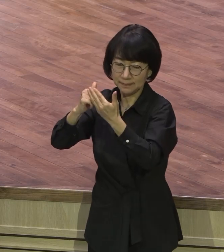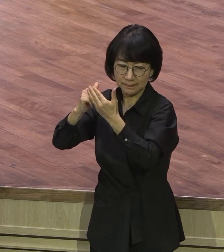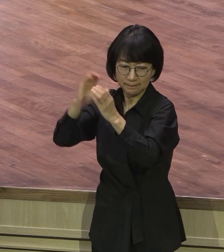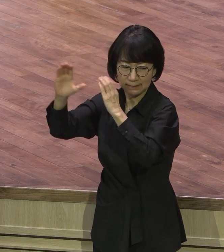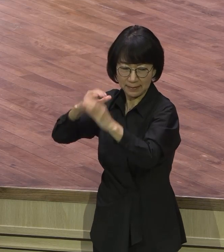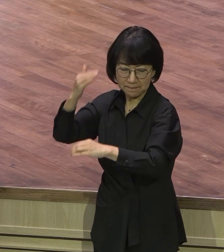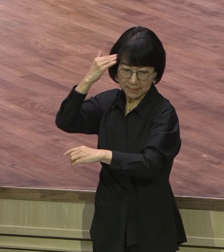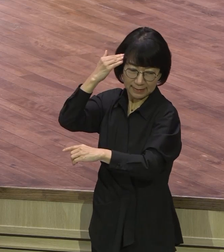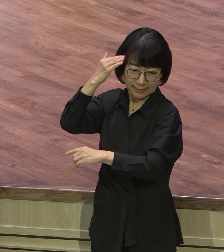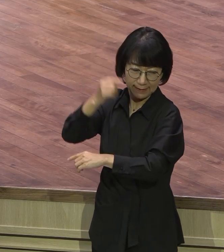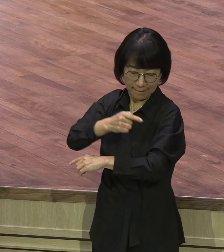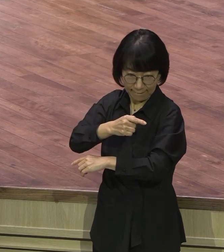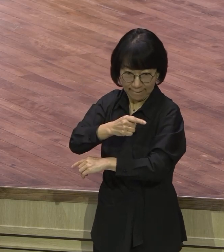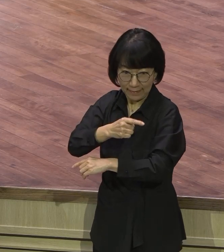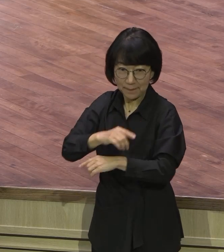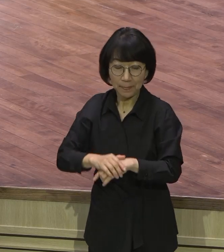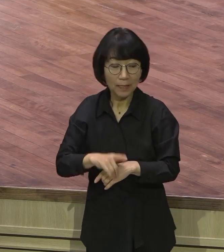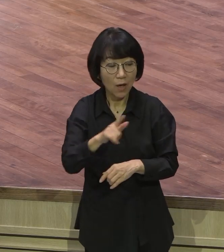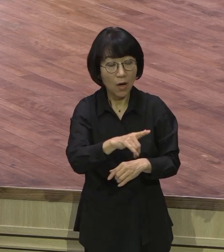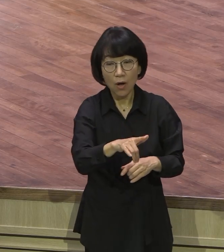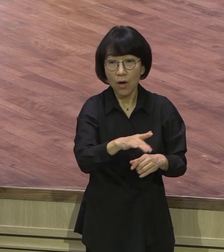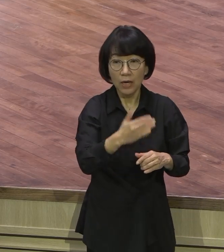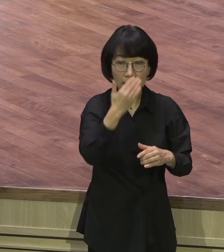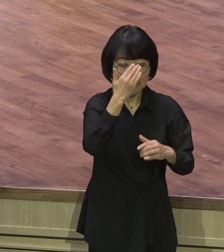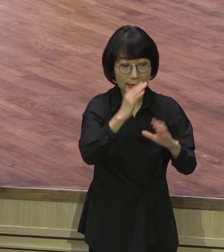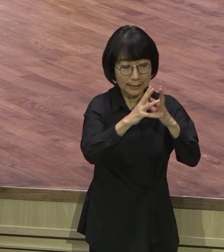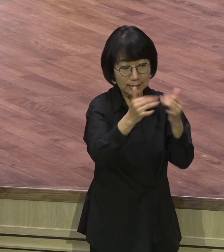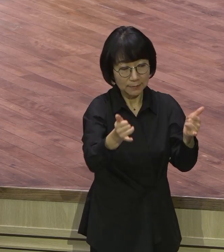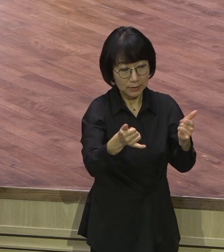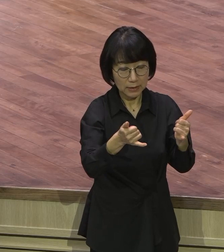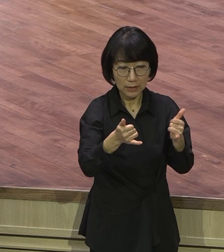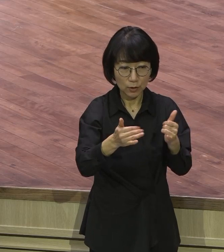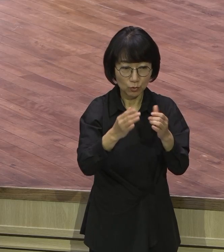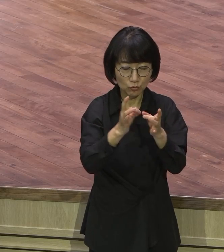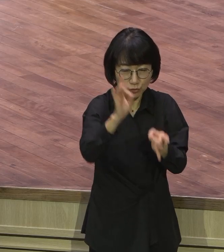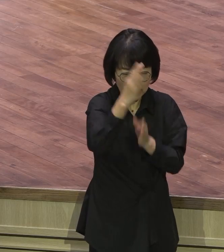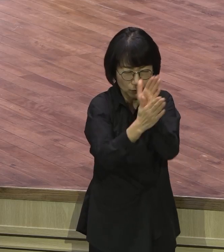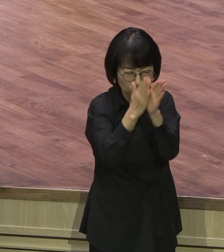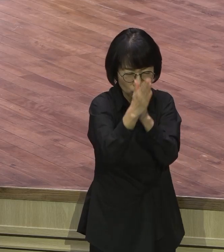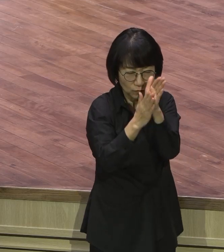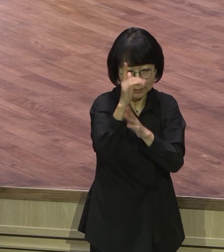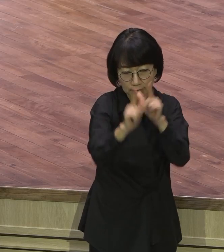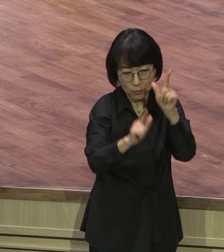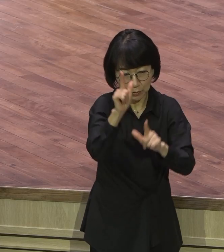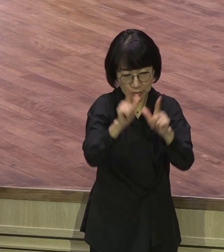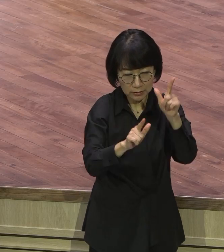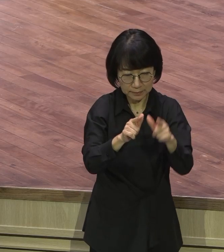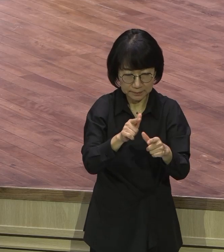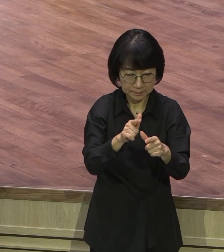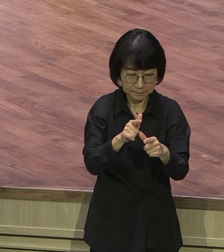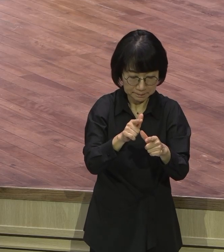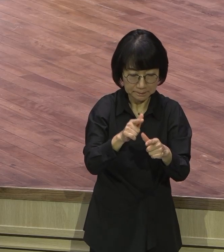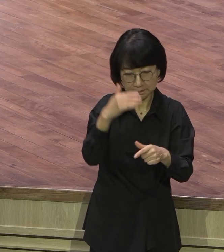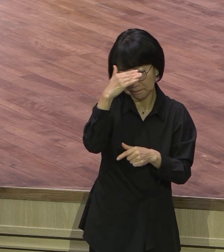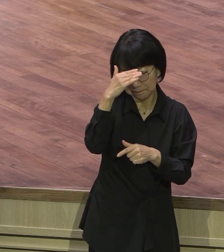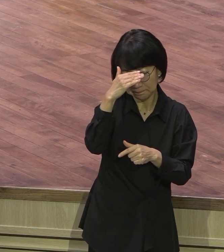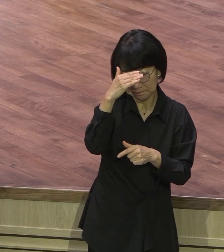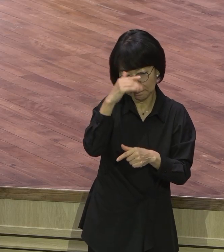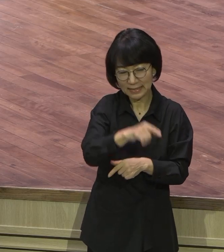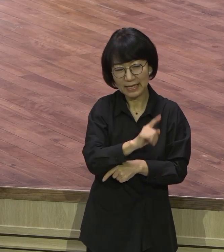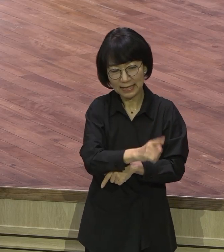그 우상승배를 보고 있는 그 이스라엘 백성들로 하여금 그야말로 이 모든 하나님과